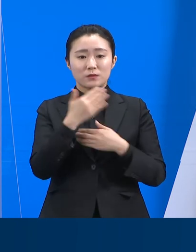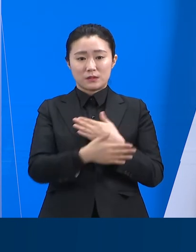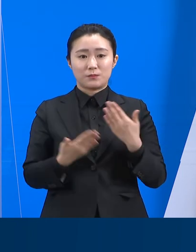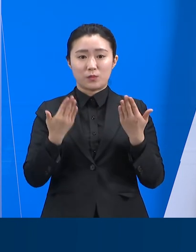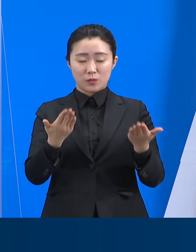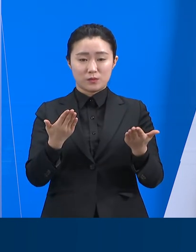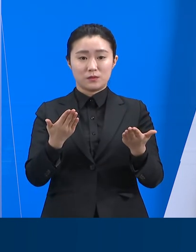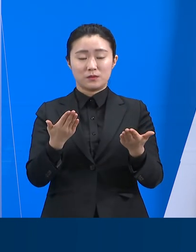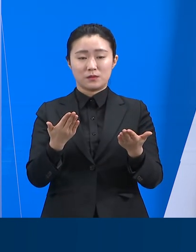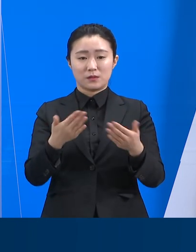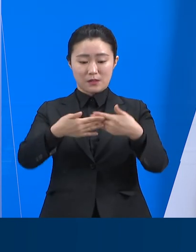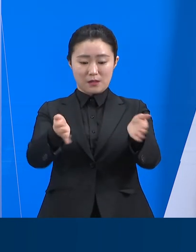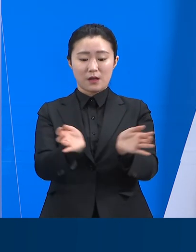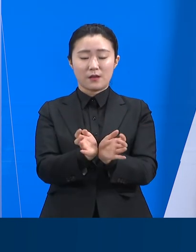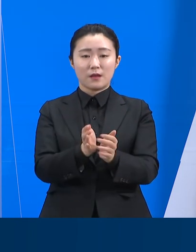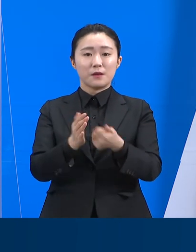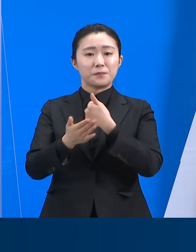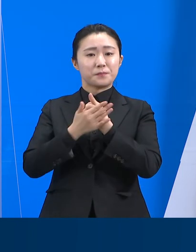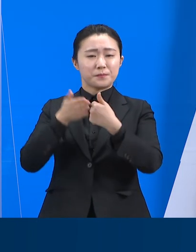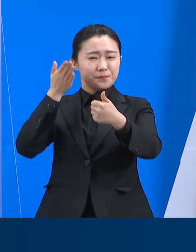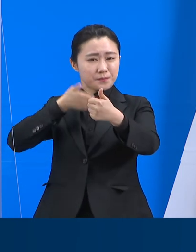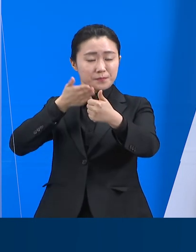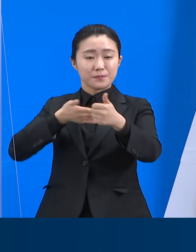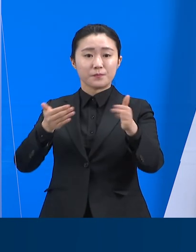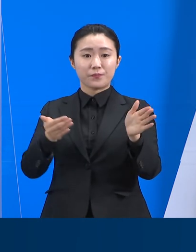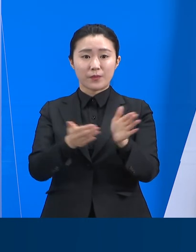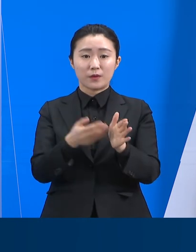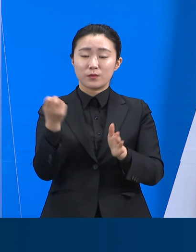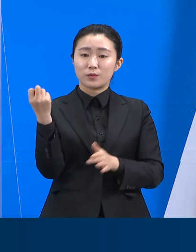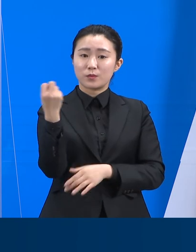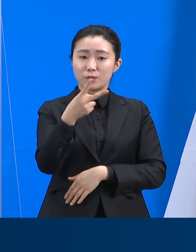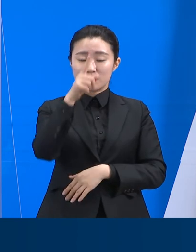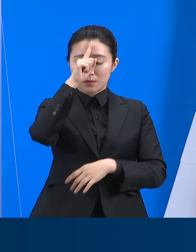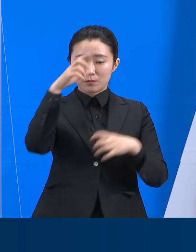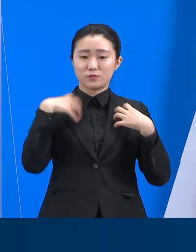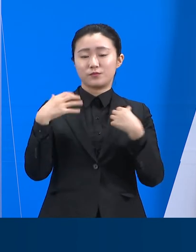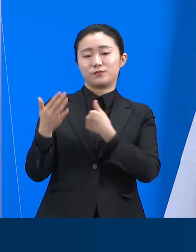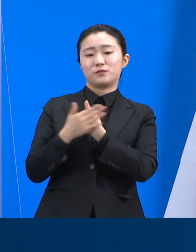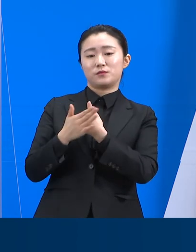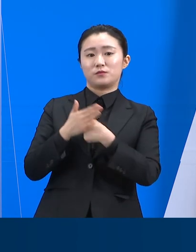대응을 위한 통역서비스 지원을 협력해주고 계십니다.